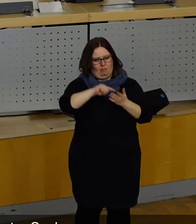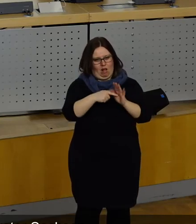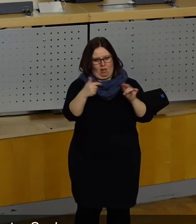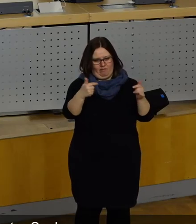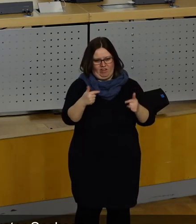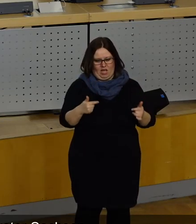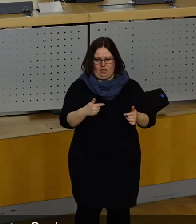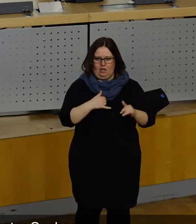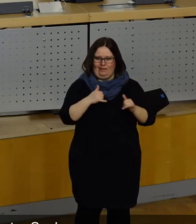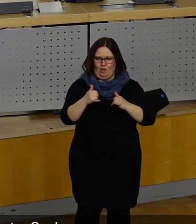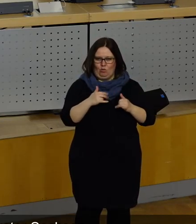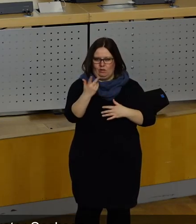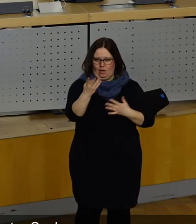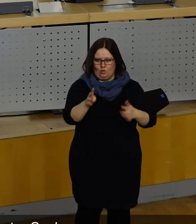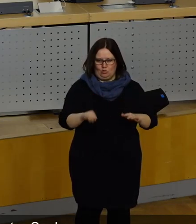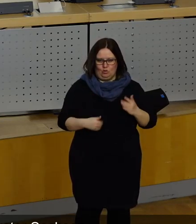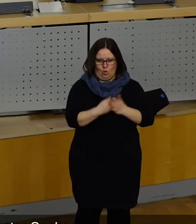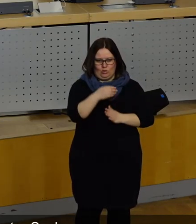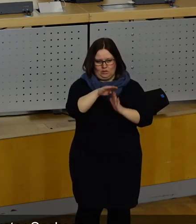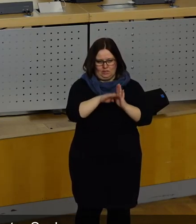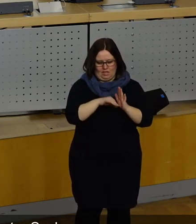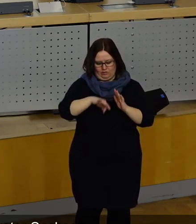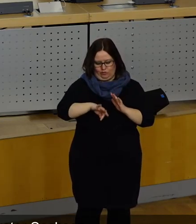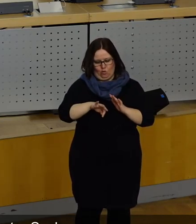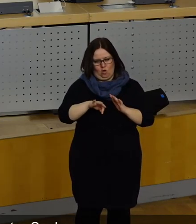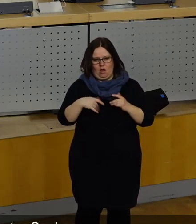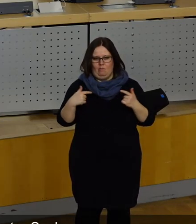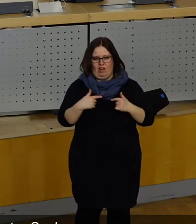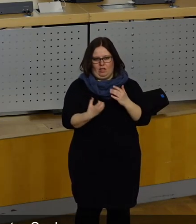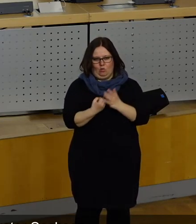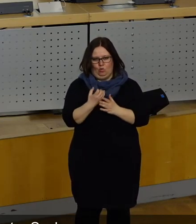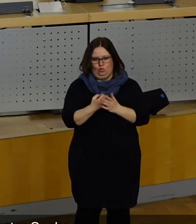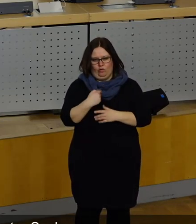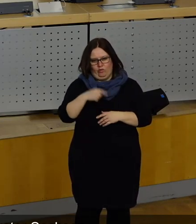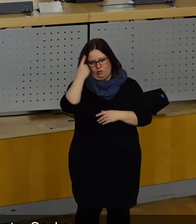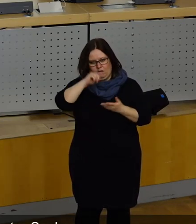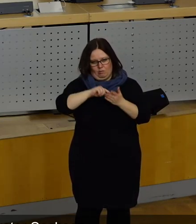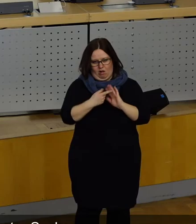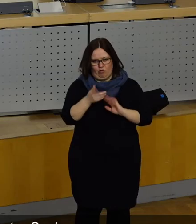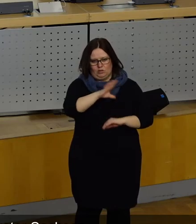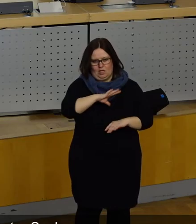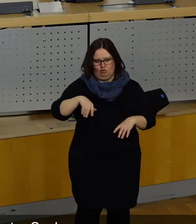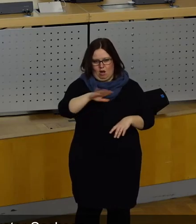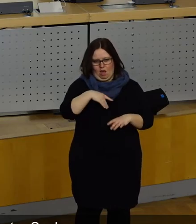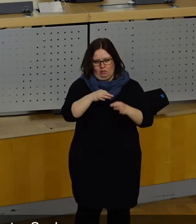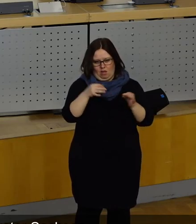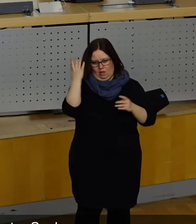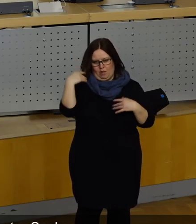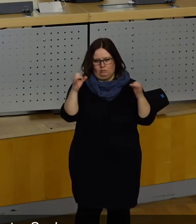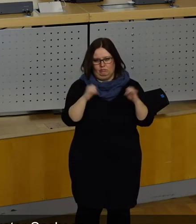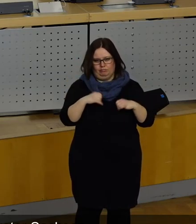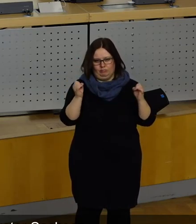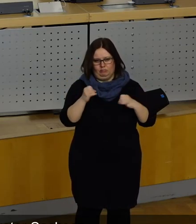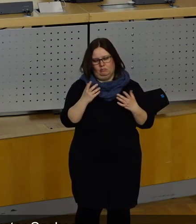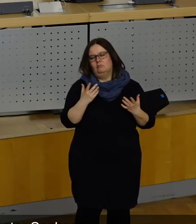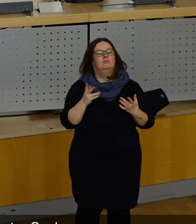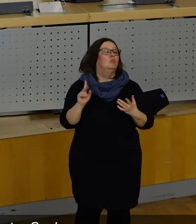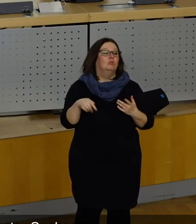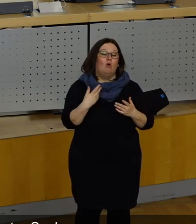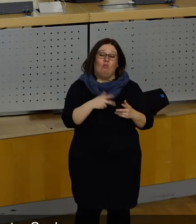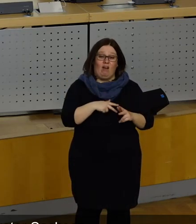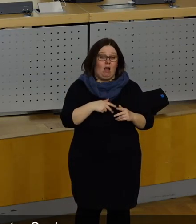Januar 1993 wurde das Gesetz zum Schutz und zur Pflege der Kulturdenkmale im Freistaat Sachsen durch den Sächsischen Landtag verabschiedet. Und da merke man auf,